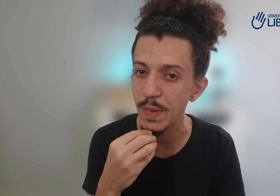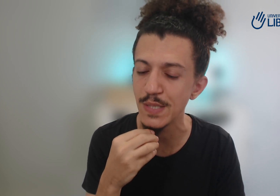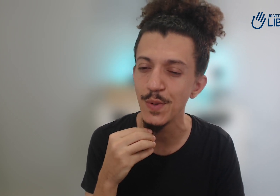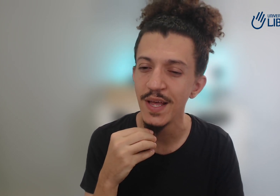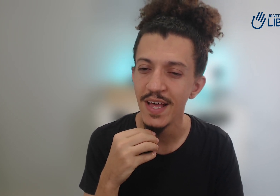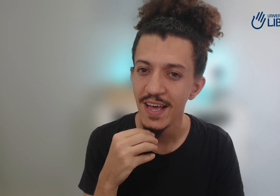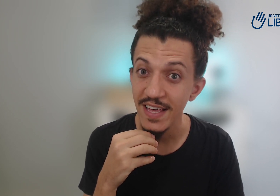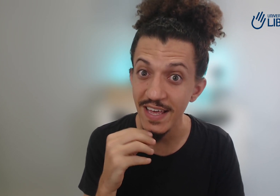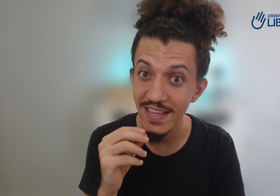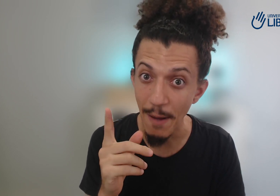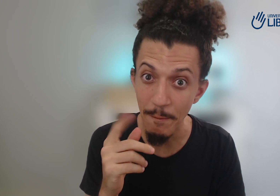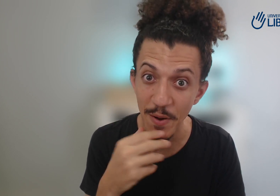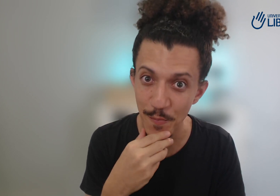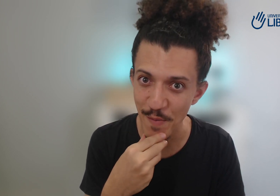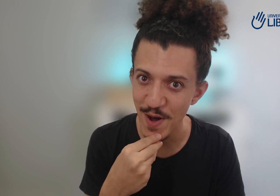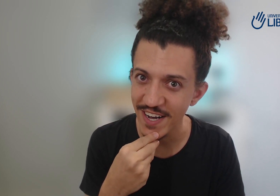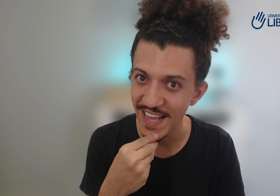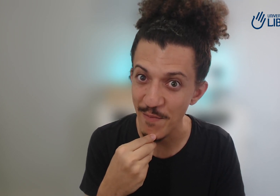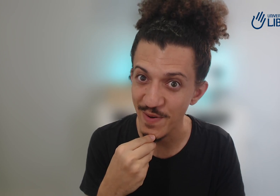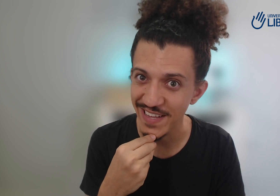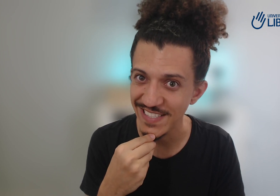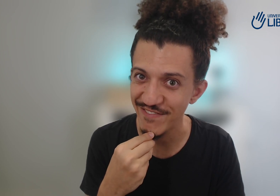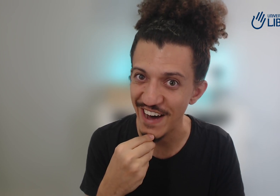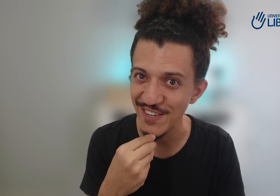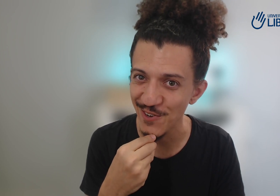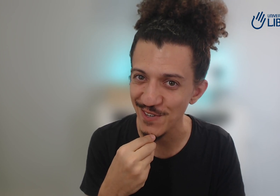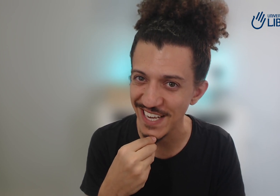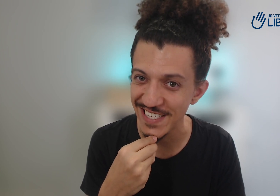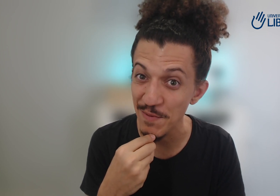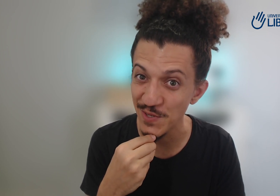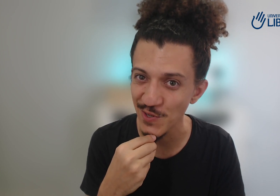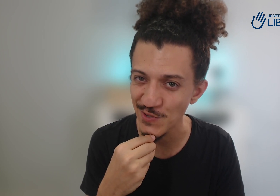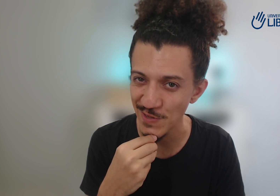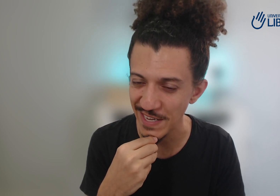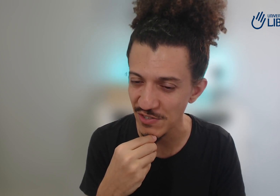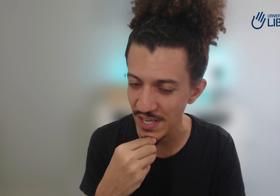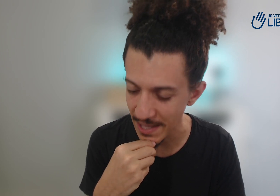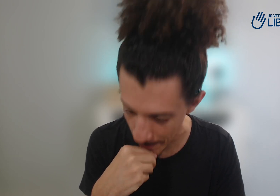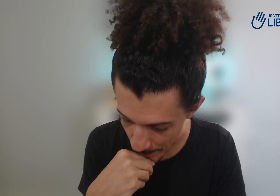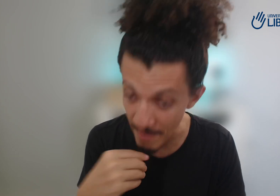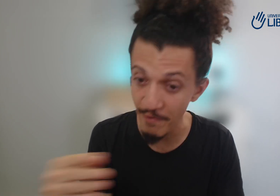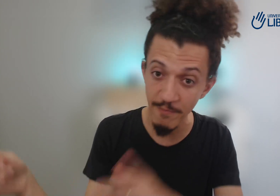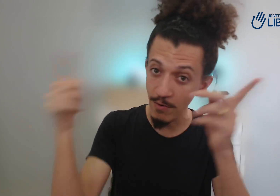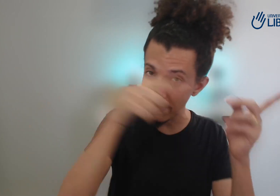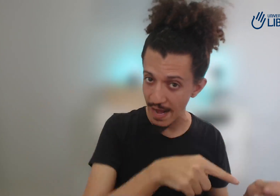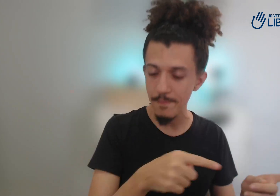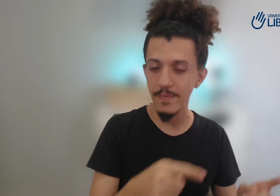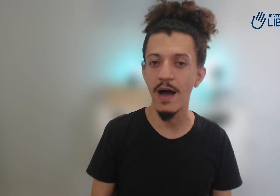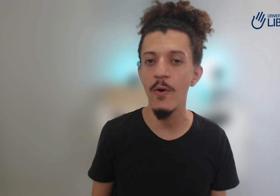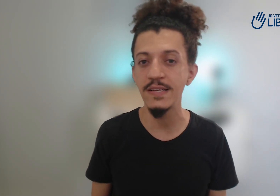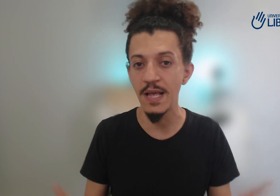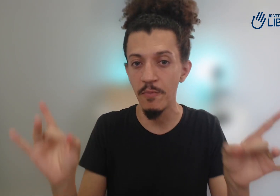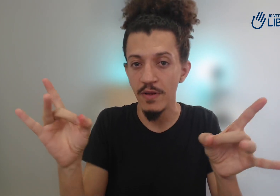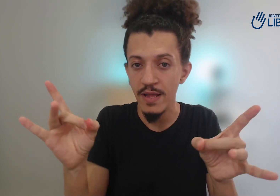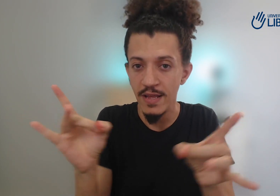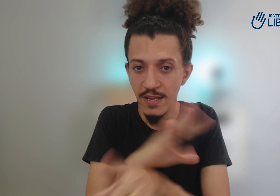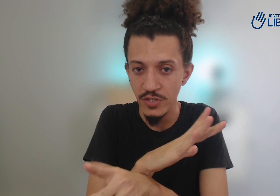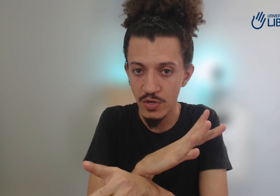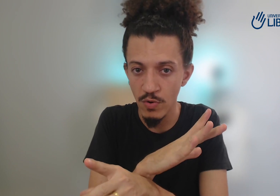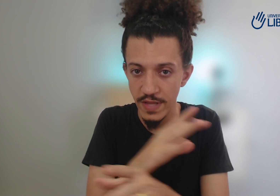mesmo. E dá pano para manga, dá para trazer vários outros exemplos e outros contextos aqui. Mas vamos voltar ao exemplo de contextos